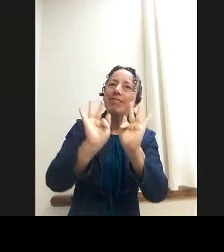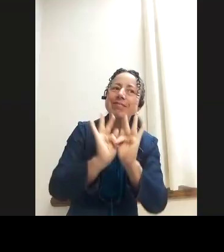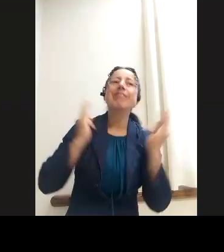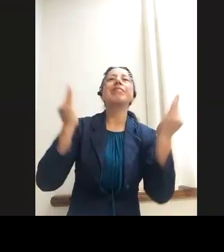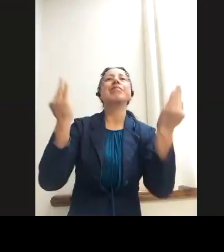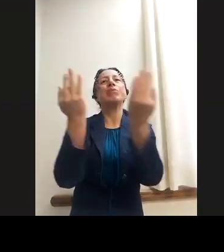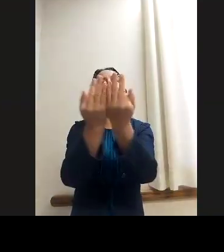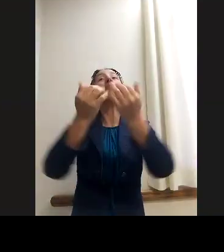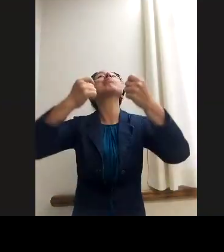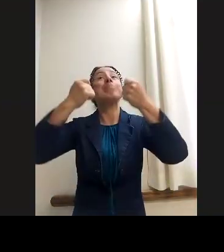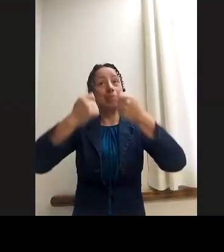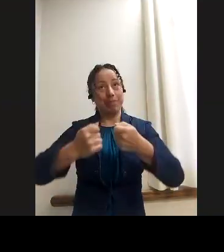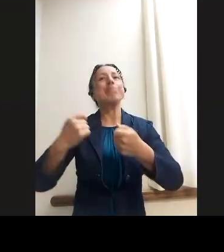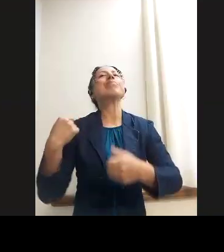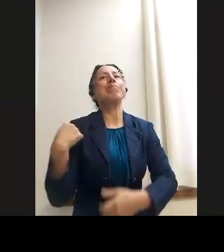poderão ser